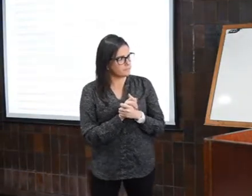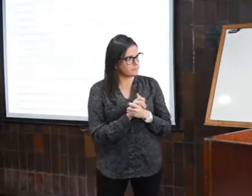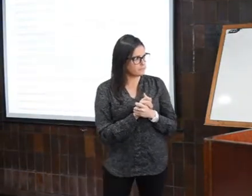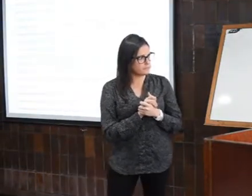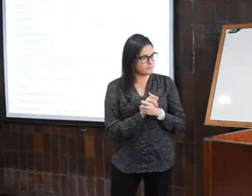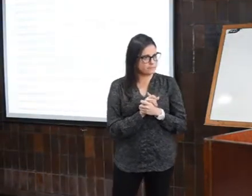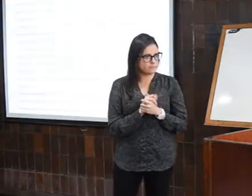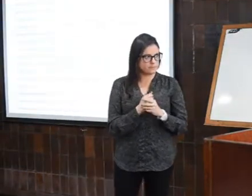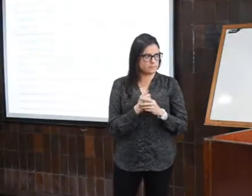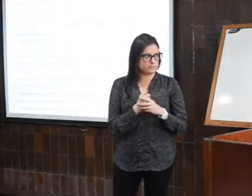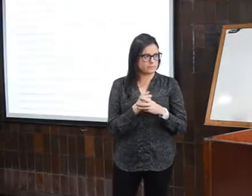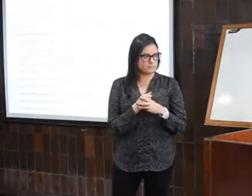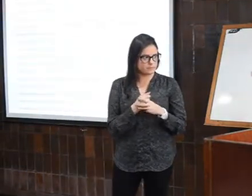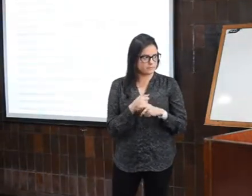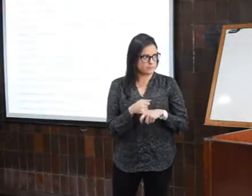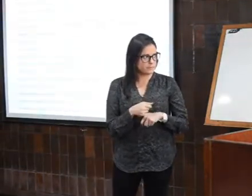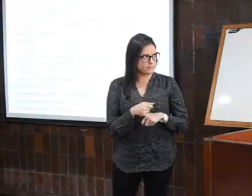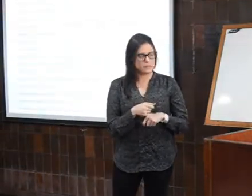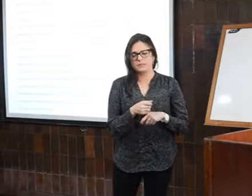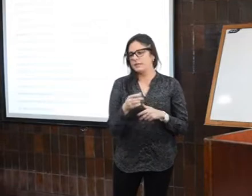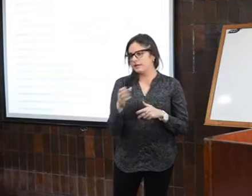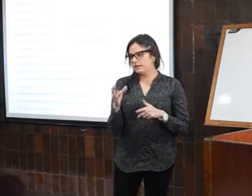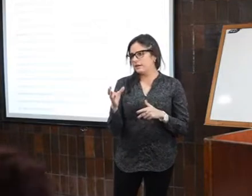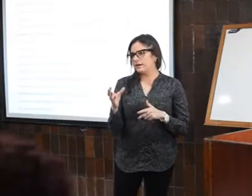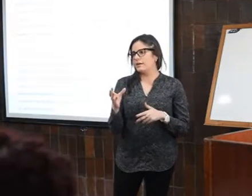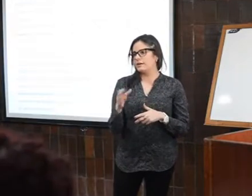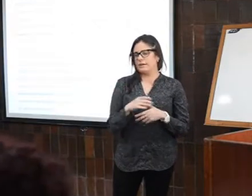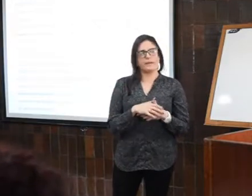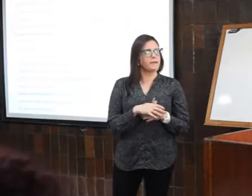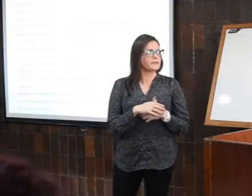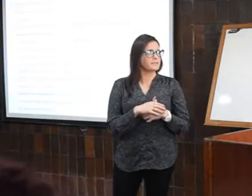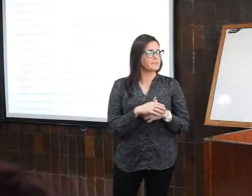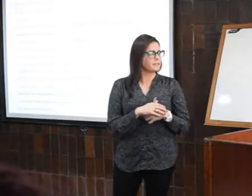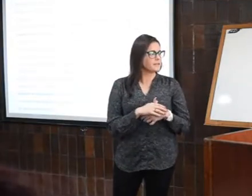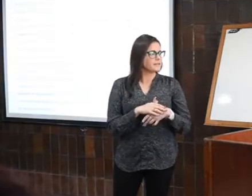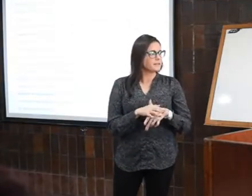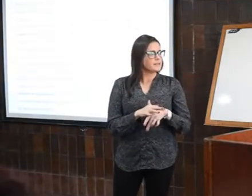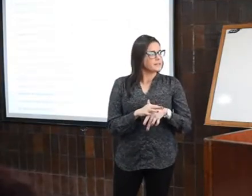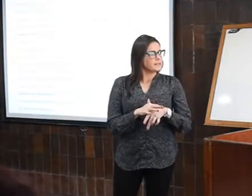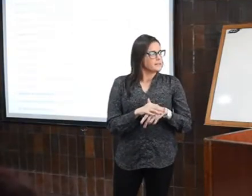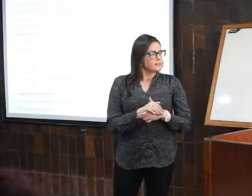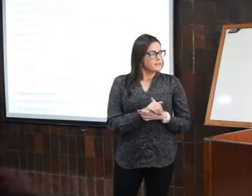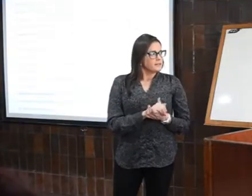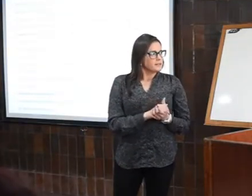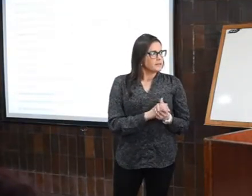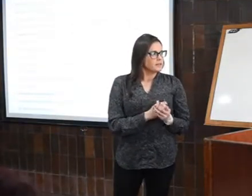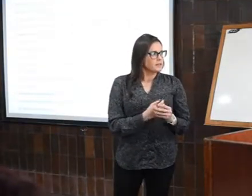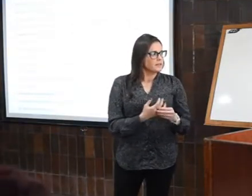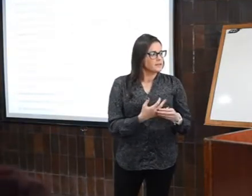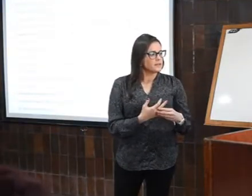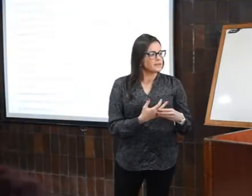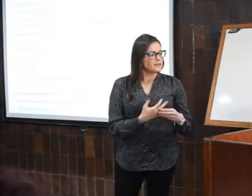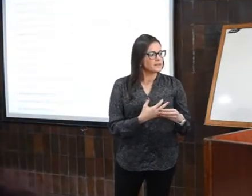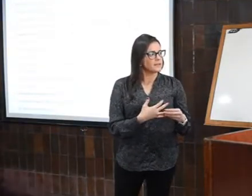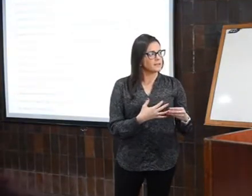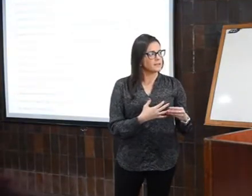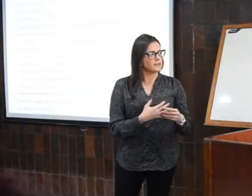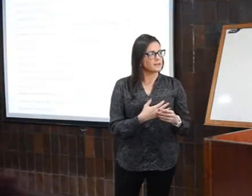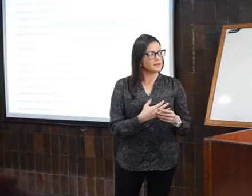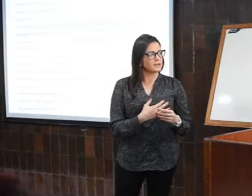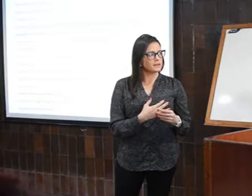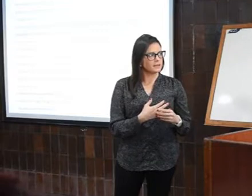poco más caso a caso y hay un patrón que no se puede estar difundiendo si